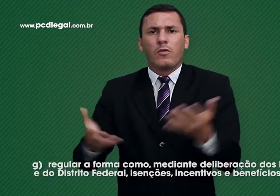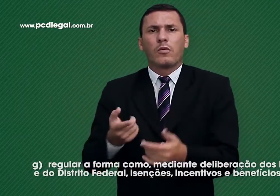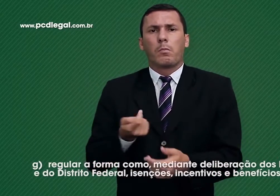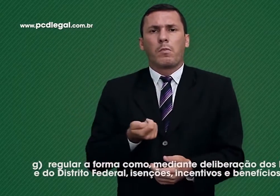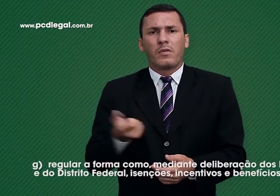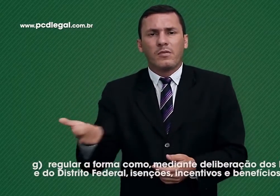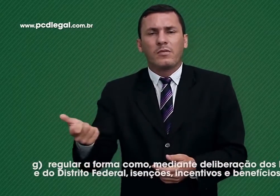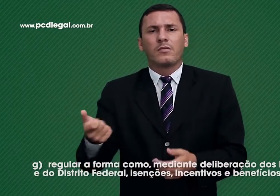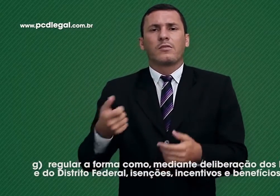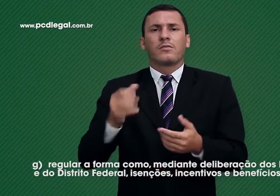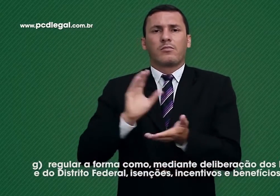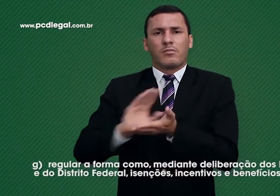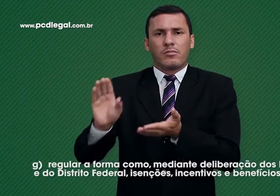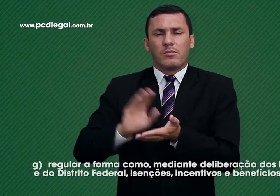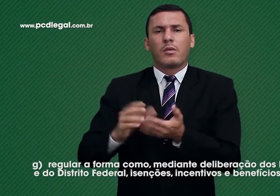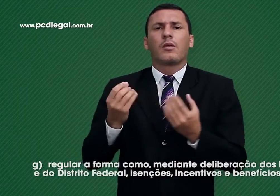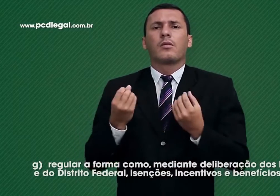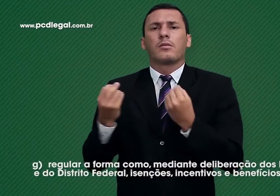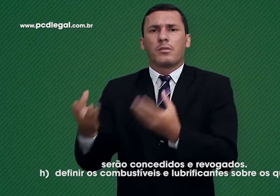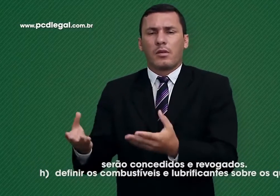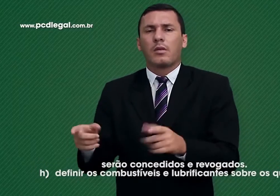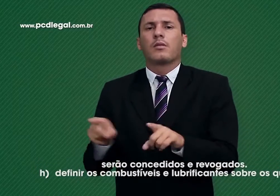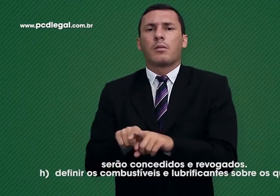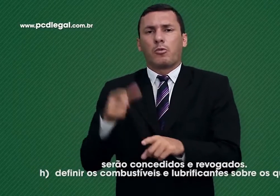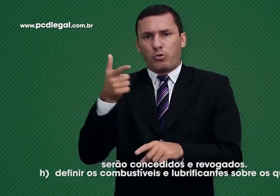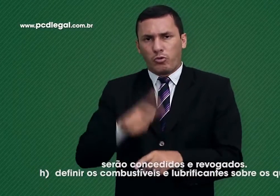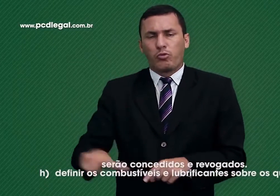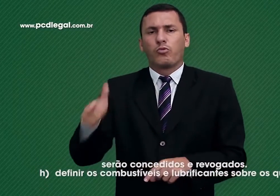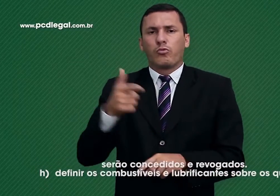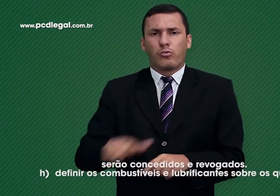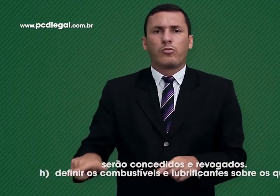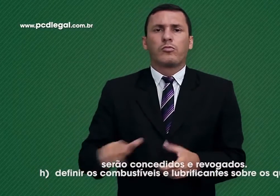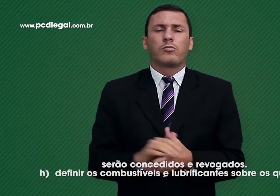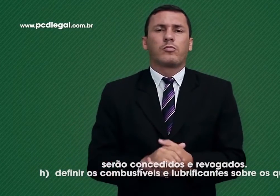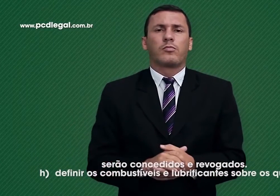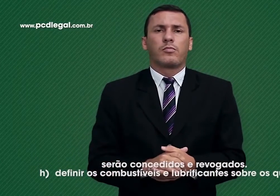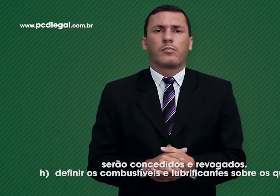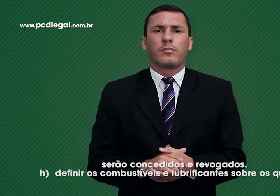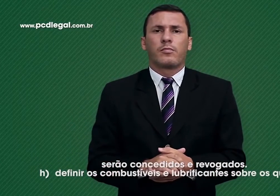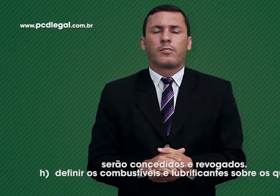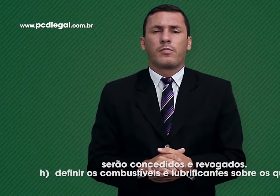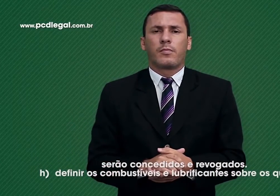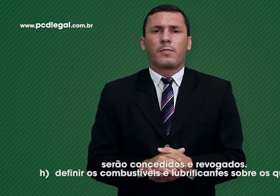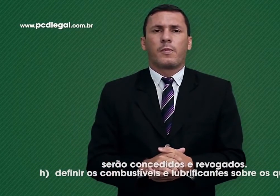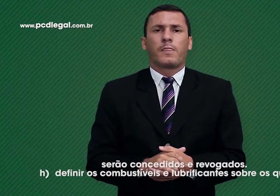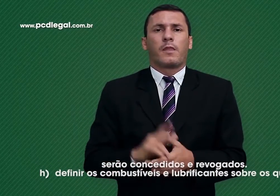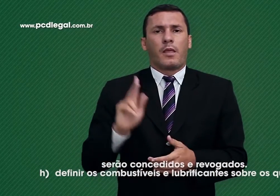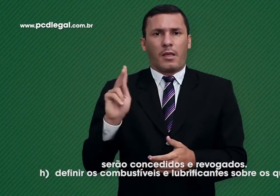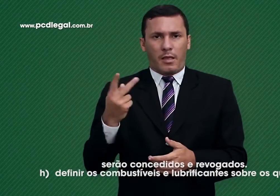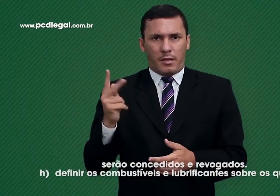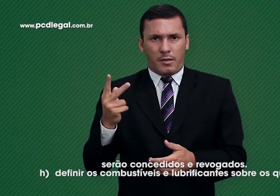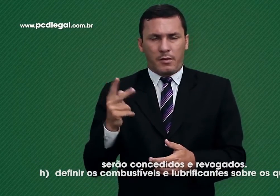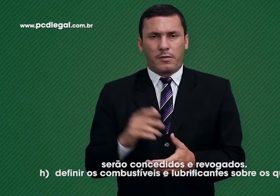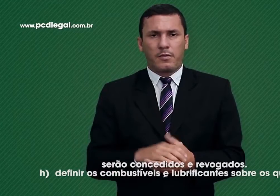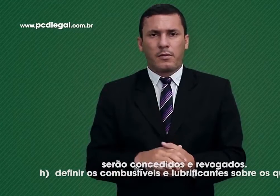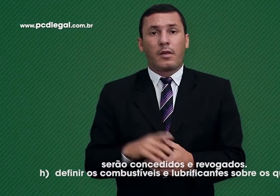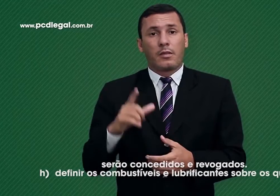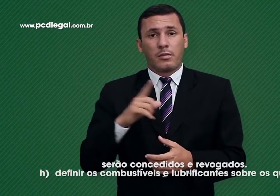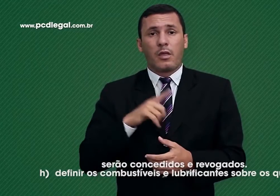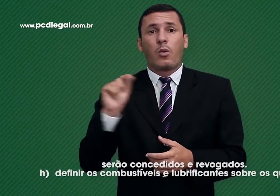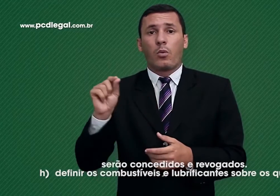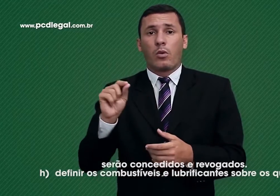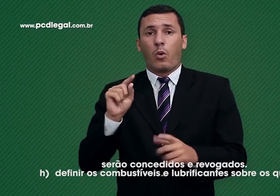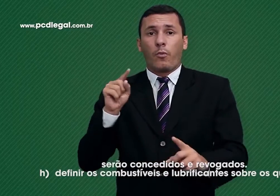isenções, incentivos e benefícios fiscais serão concedidos e revogados. H. Definir